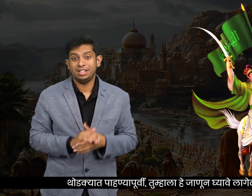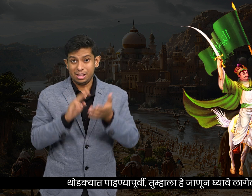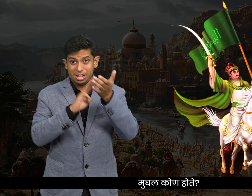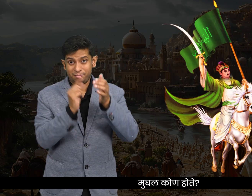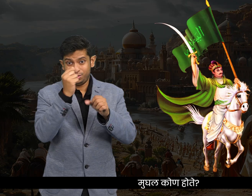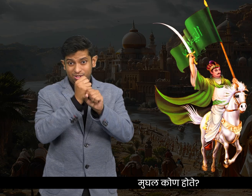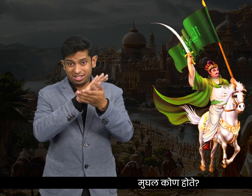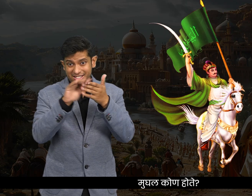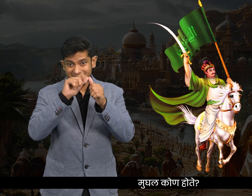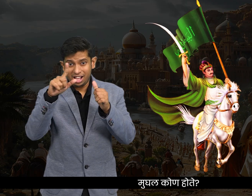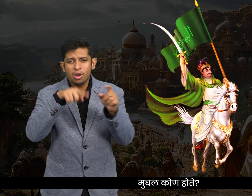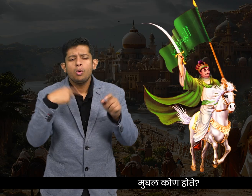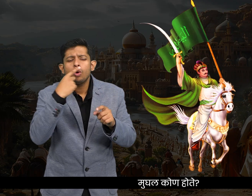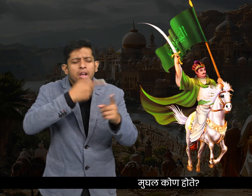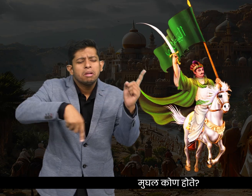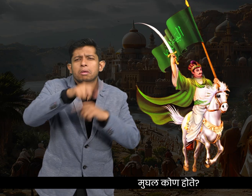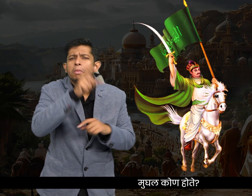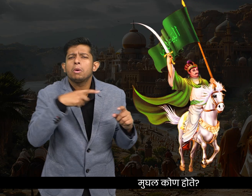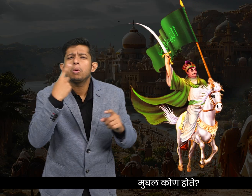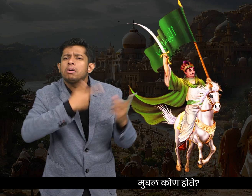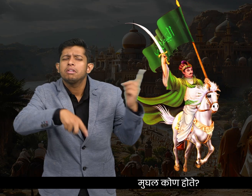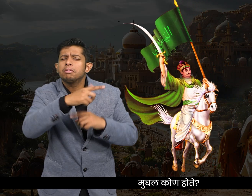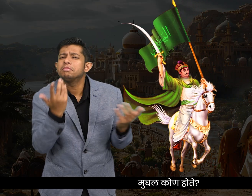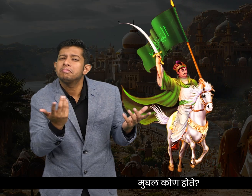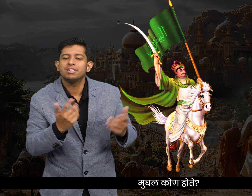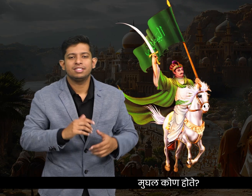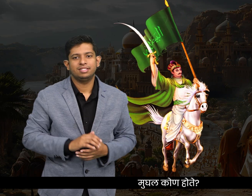की मुघल कोण होते.